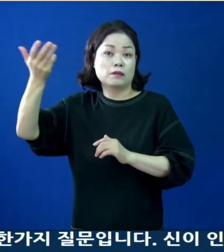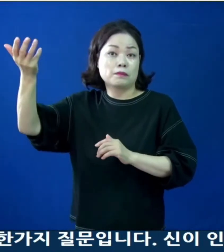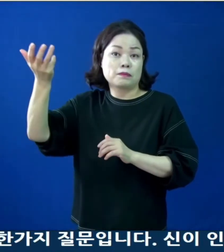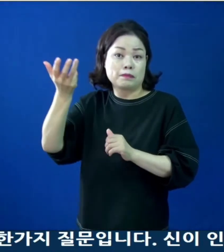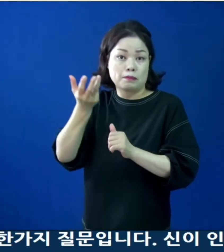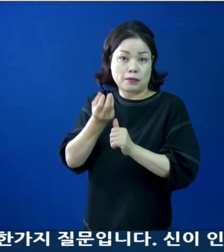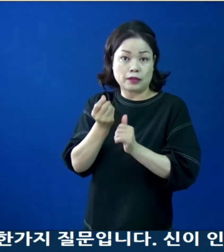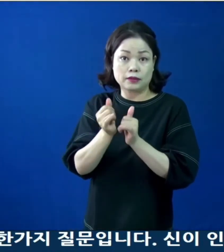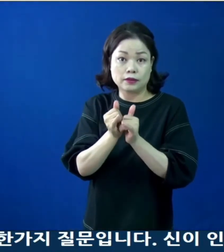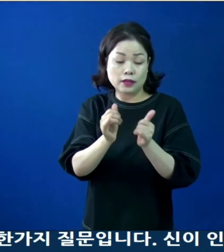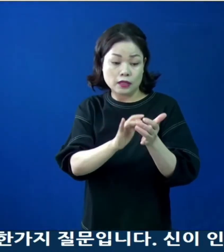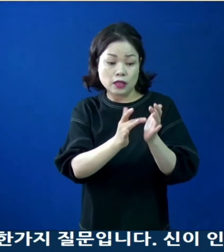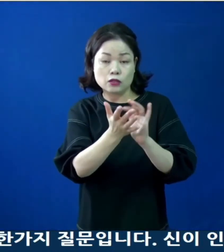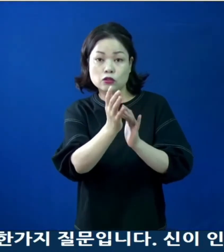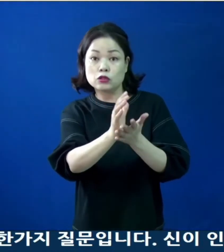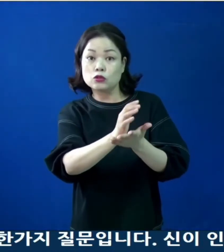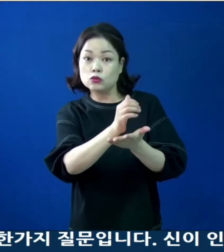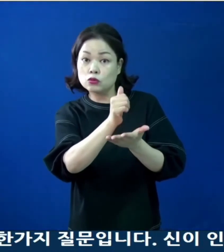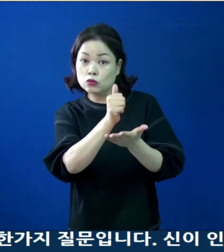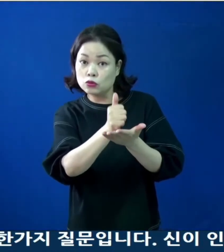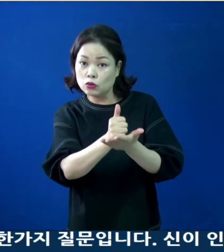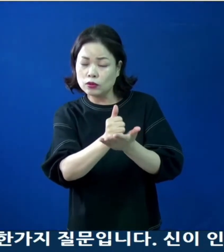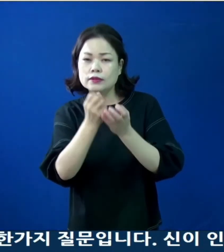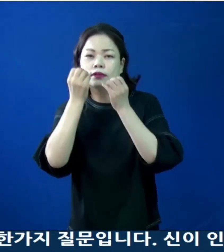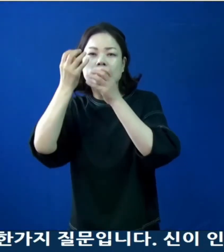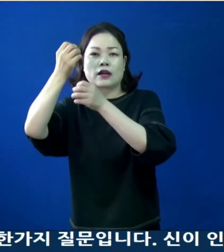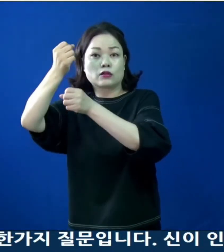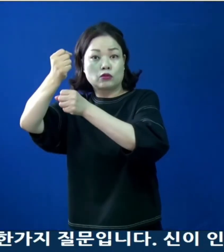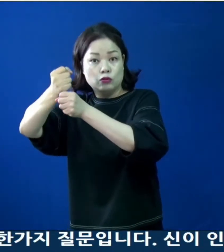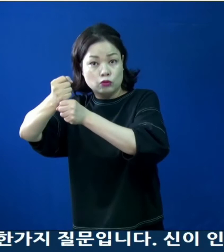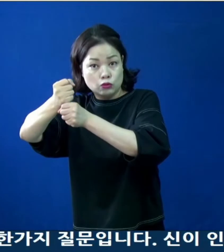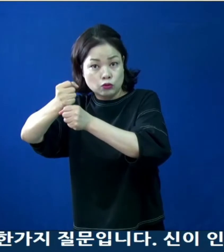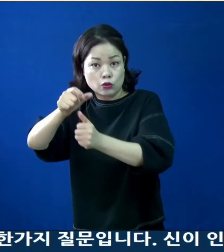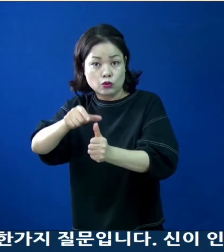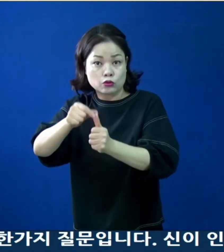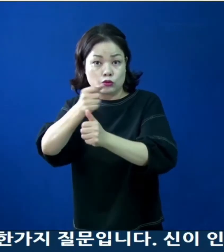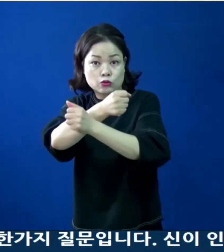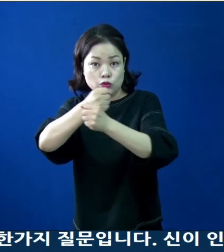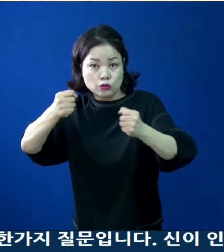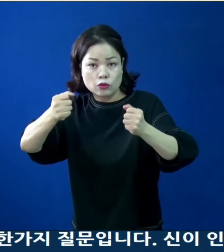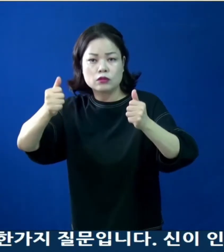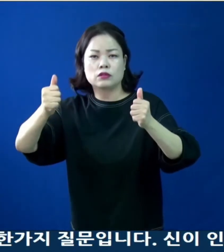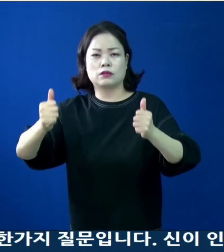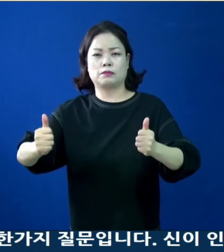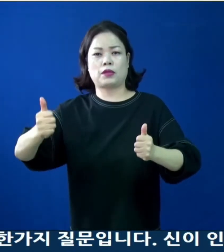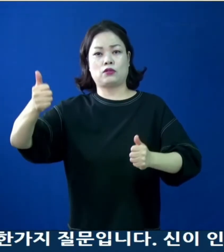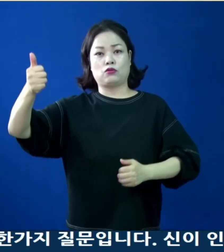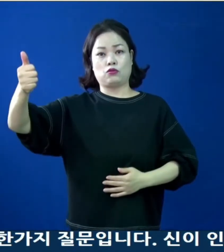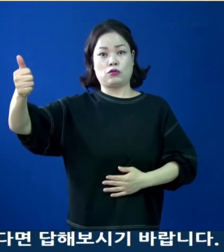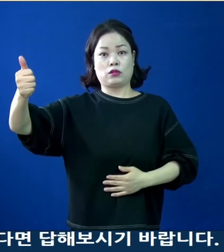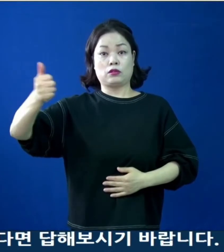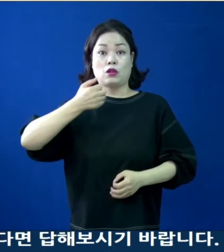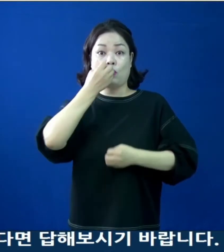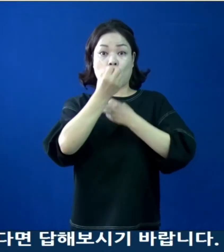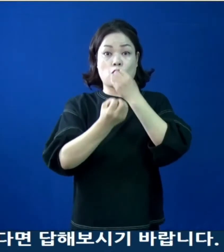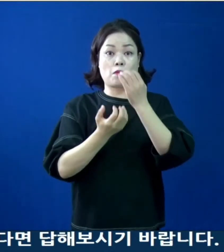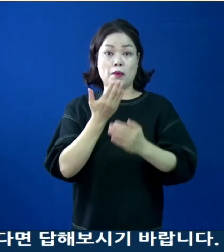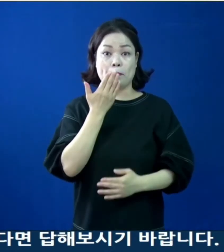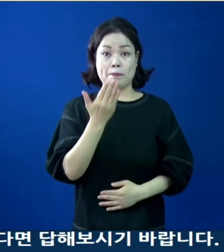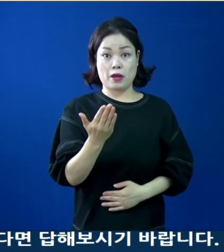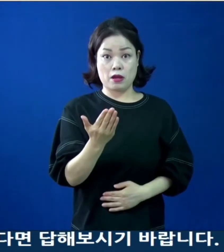사람들은 예수 그리스도가 창조주이고 구속주이고 심판주의인 것을 고백할 수